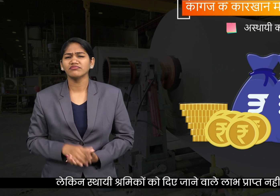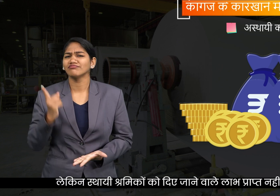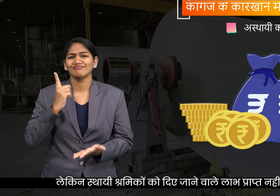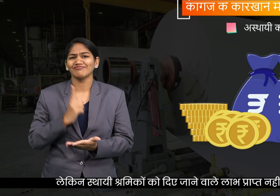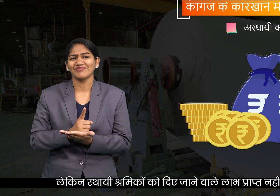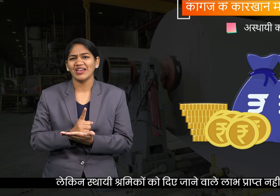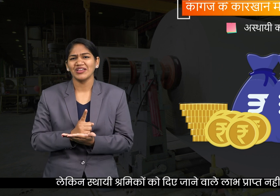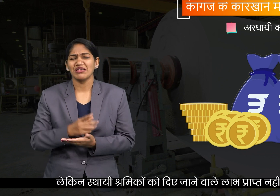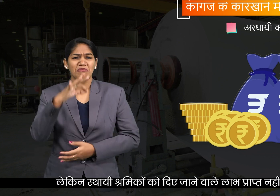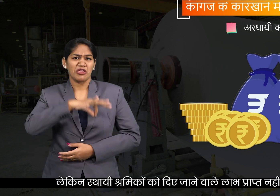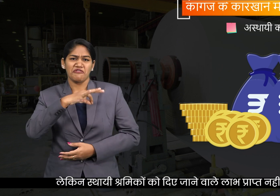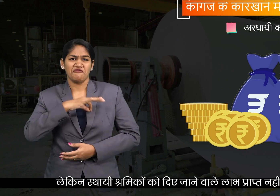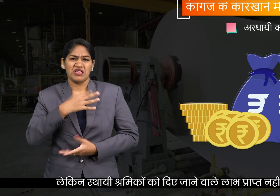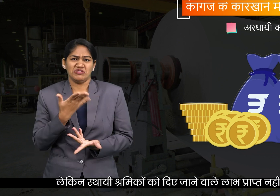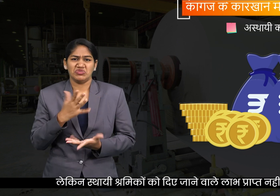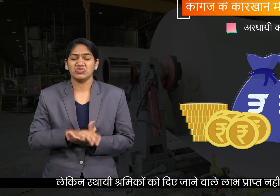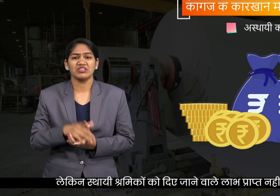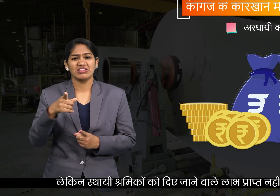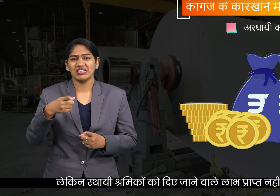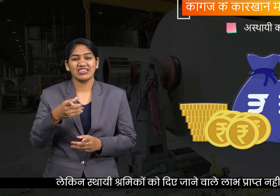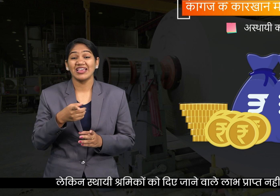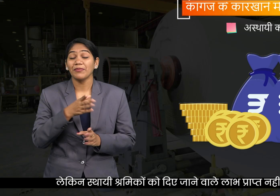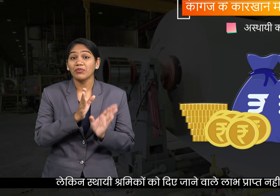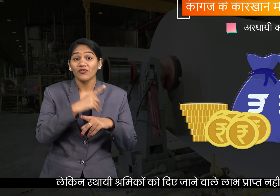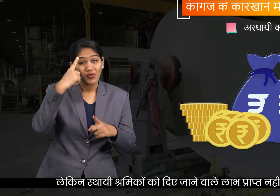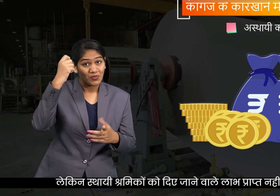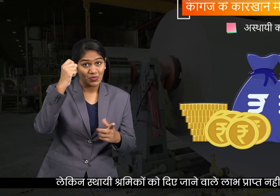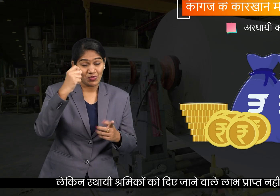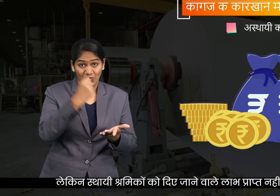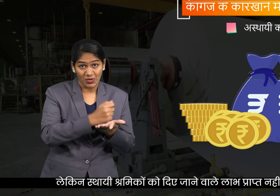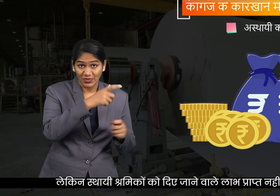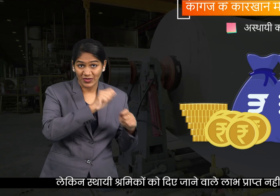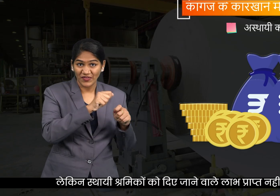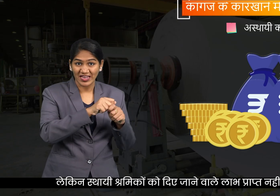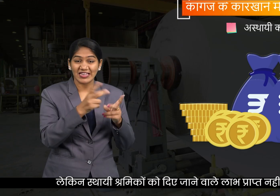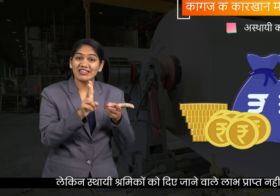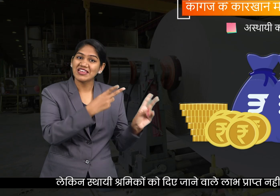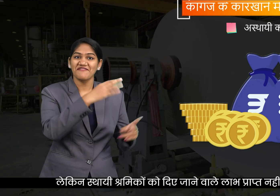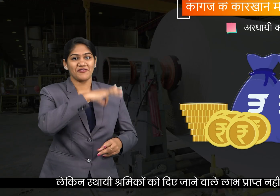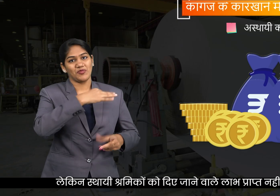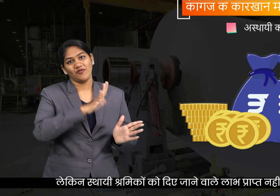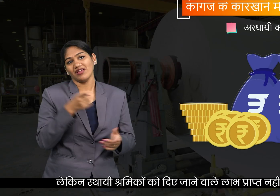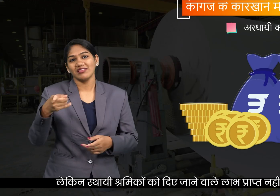लेकिन स्थायी श्रमिकों को दिए जाने वाले लाभ प्राप्त नहीं कर सकते।